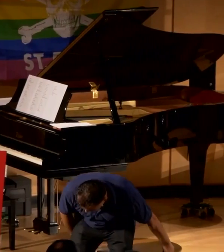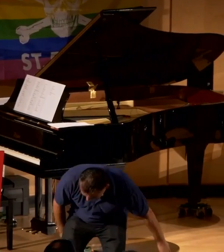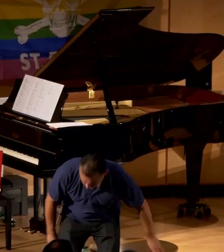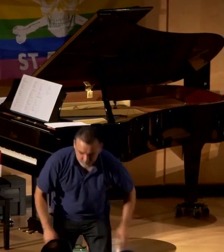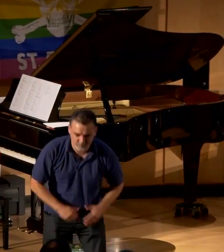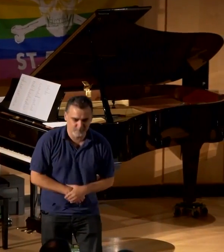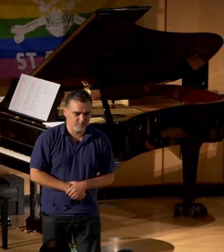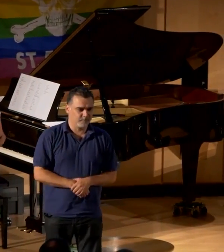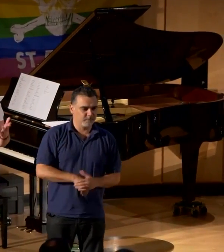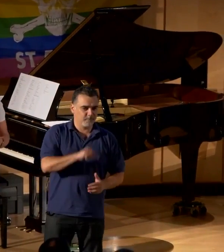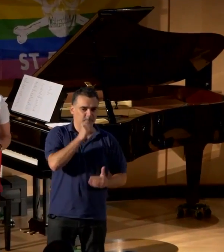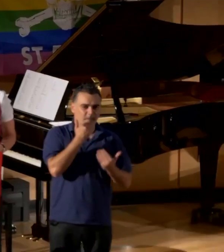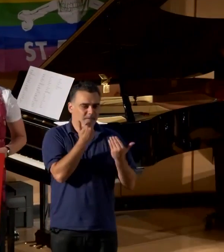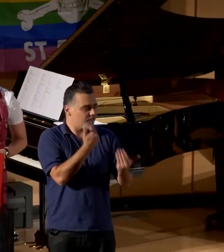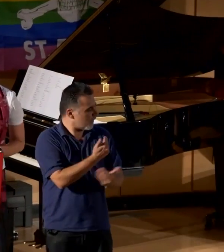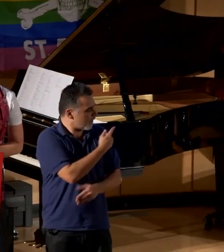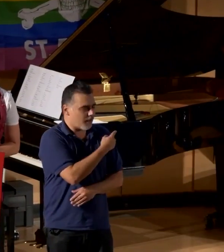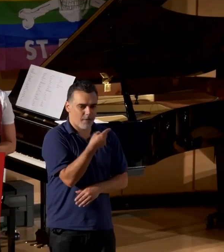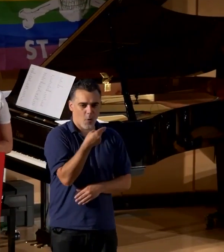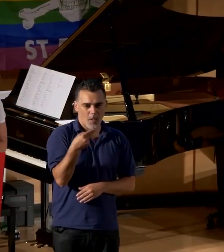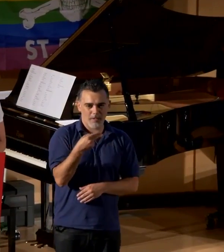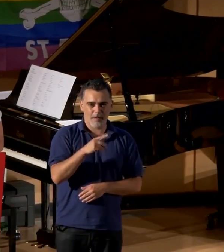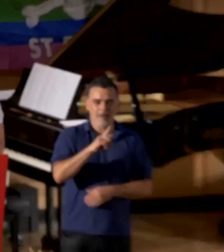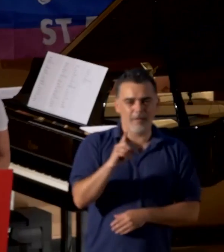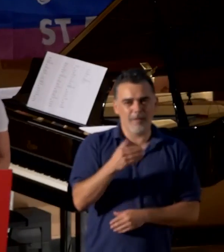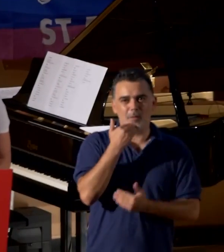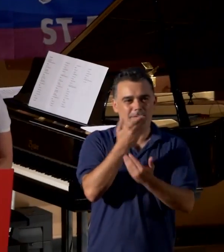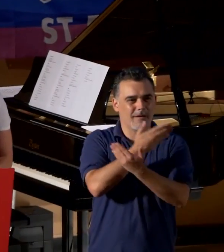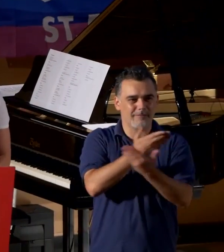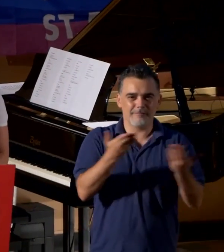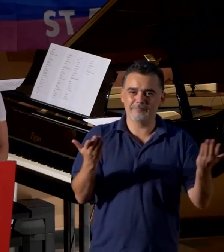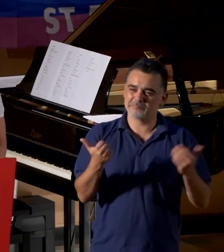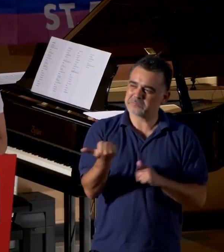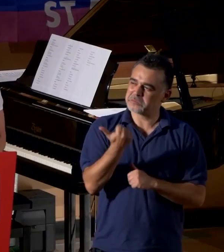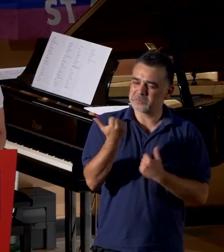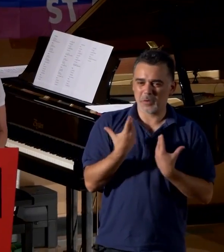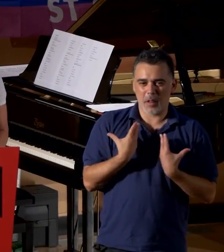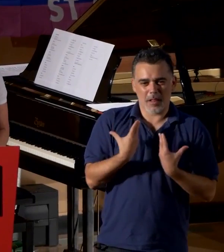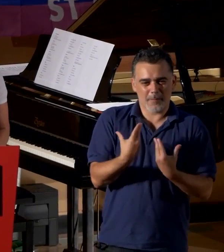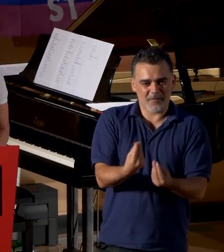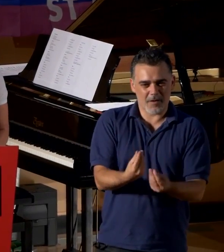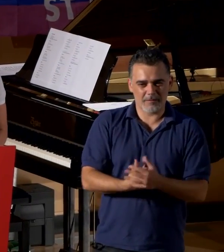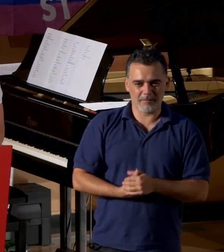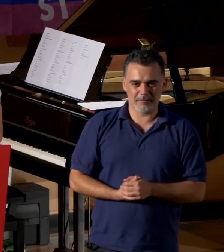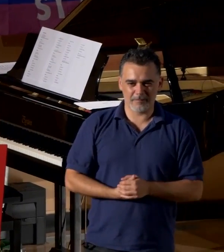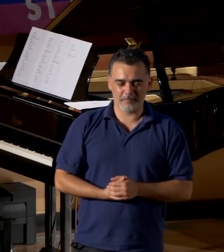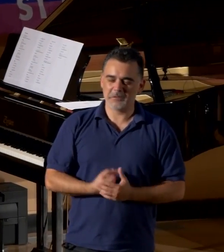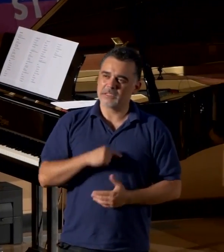Ja, ich danke dir, Holger, und ich danke euch allen für diesen wunderbaren Empfang.